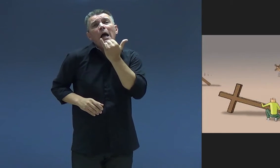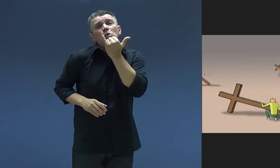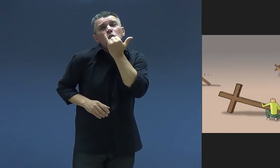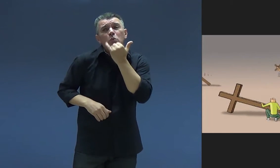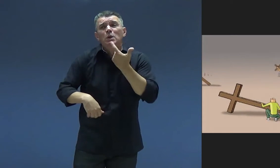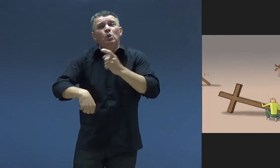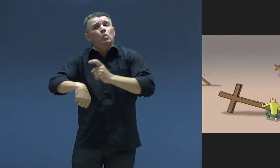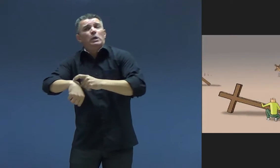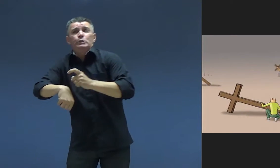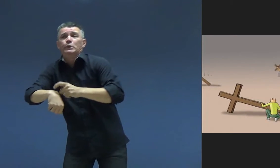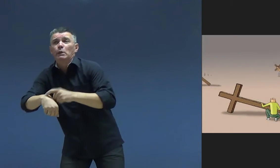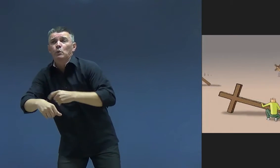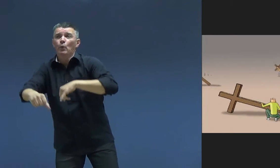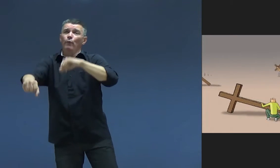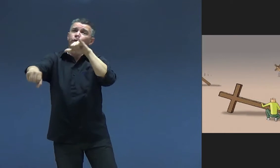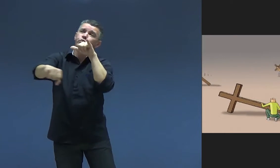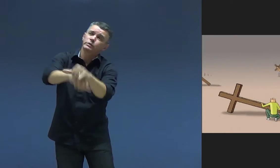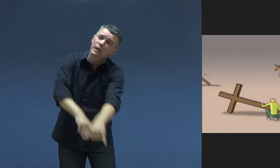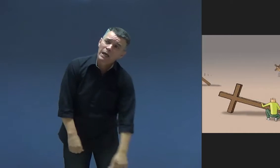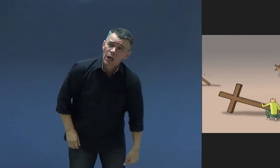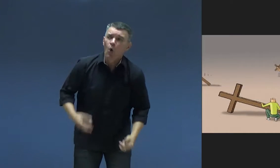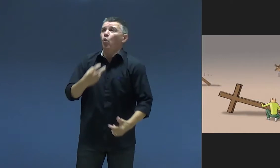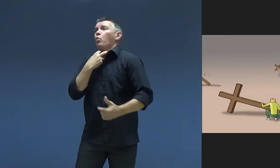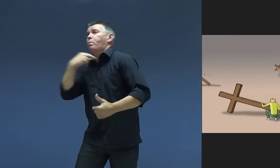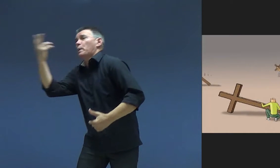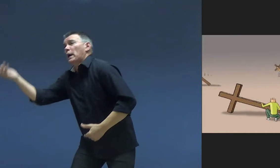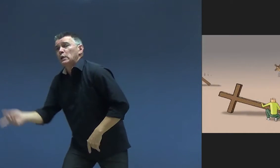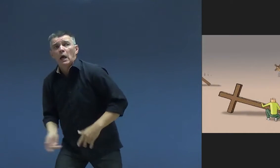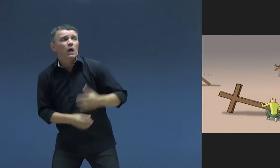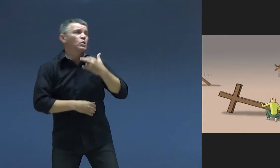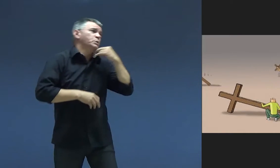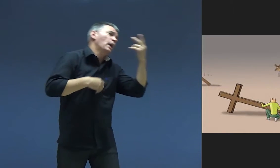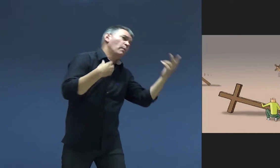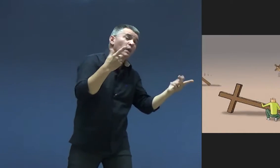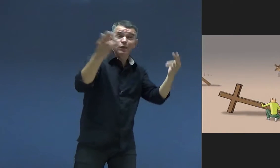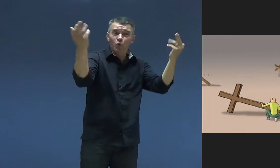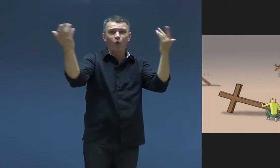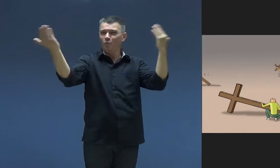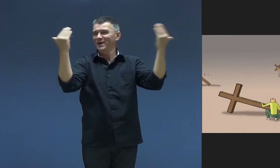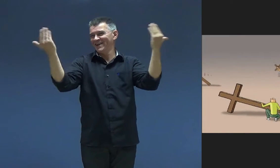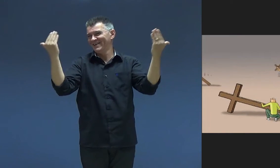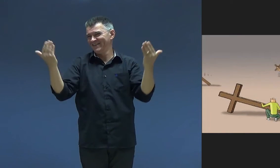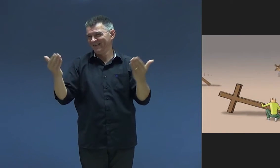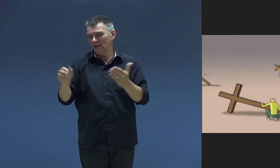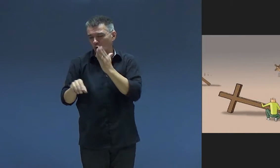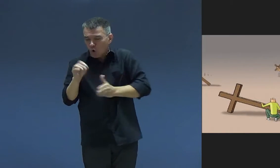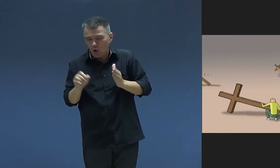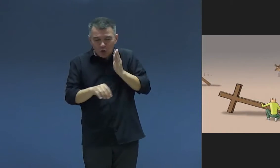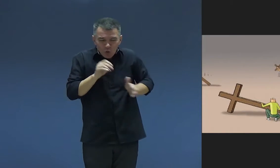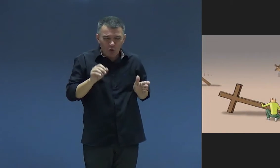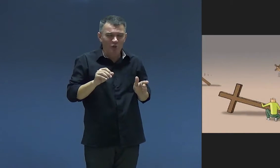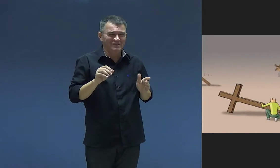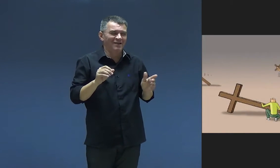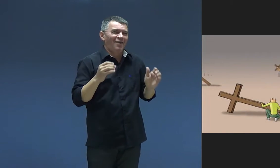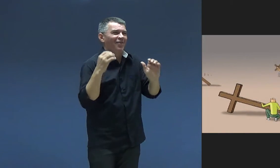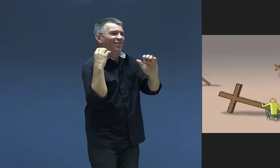dizer? Ai, desculpa, eu não tenho tempo. Ai, eu faltei. É, pois é, é porque não deu. É uma comparação, né? É como se a gente